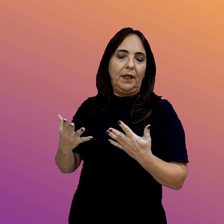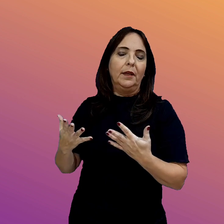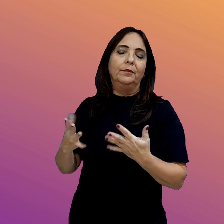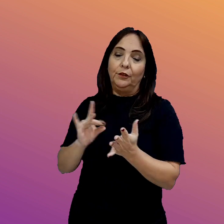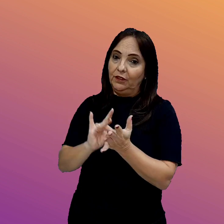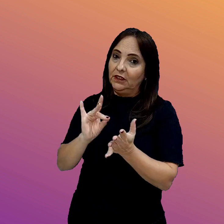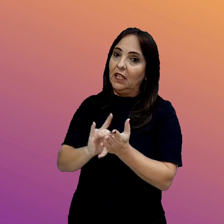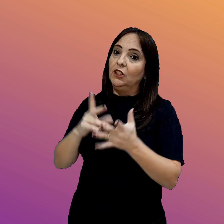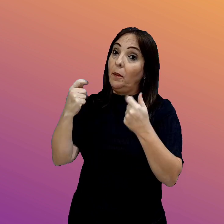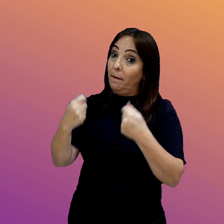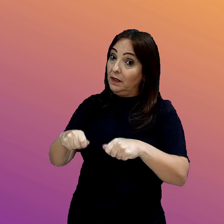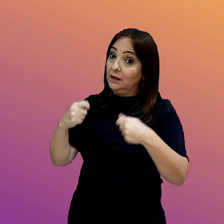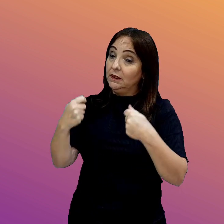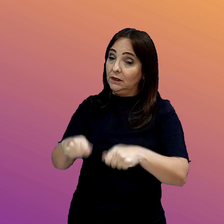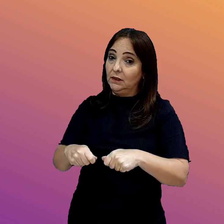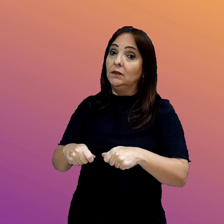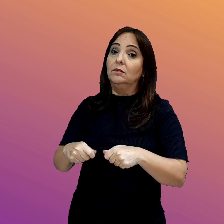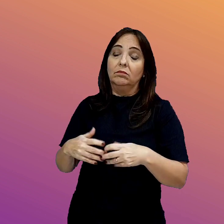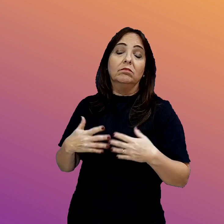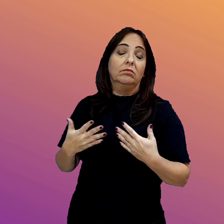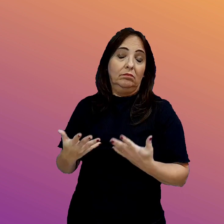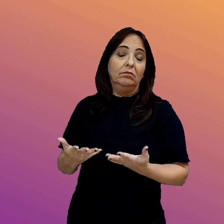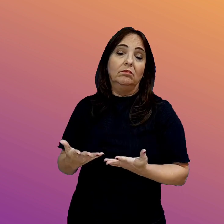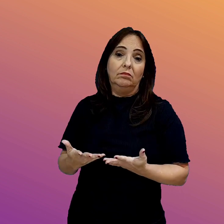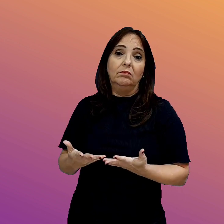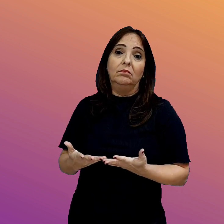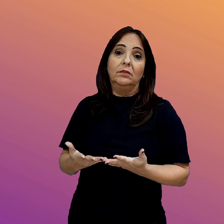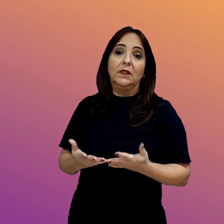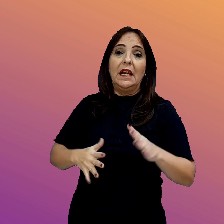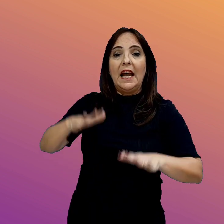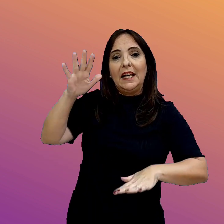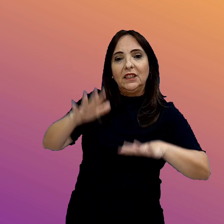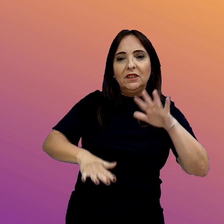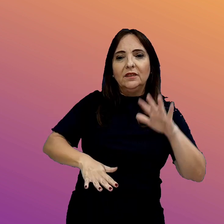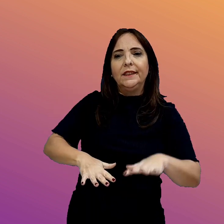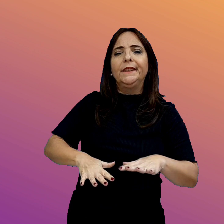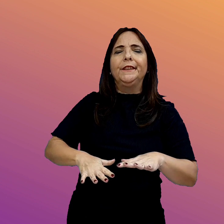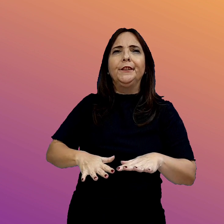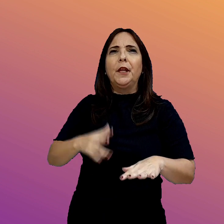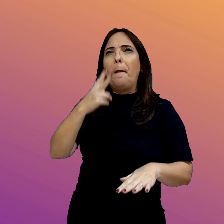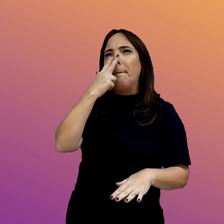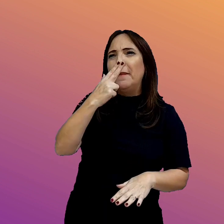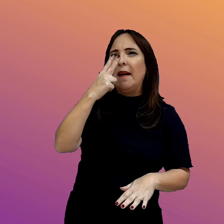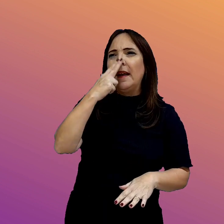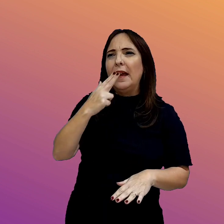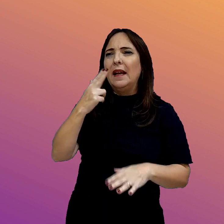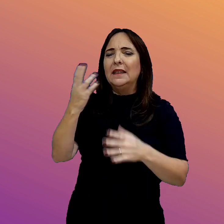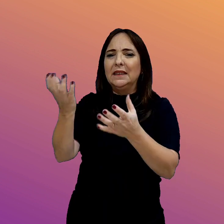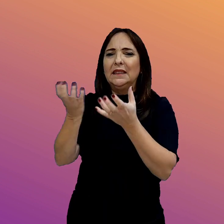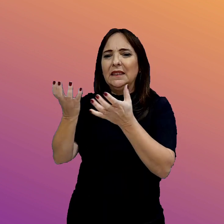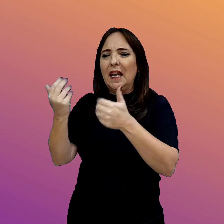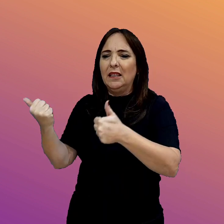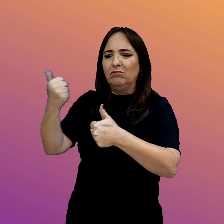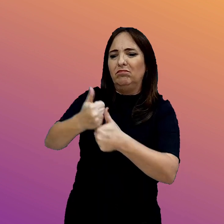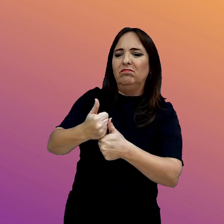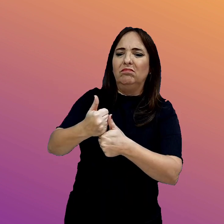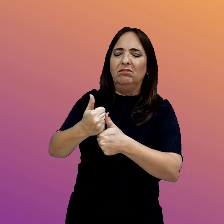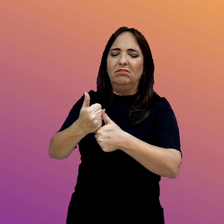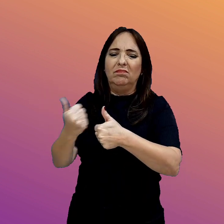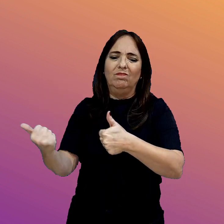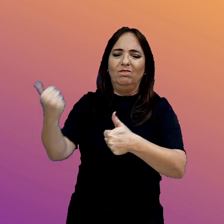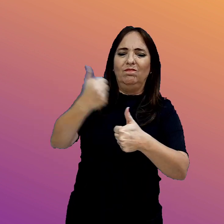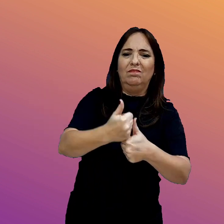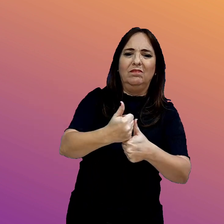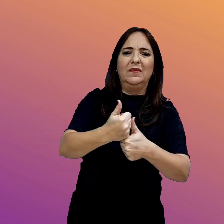pais. Via de regra, isso acontece. Às vezes eles querem suprir, né, o relacionamento, ou